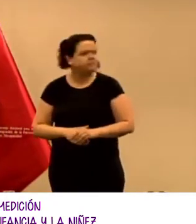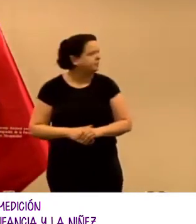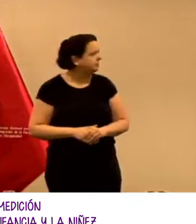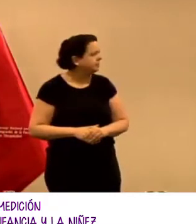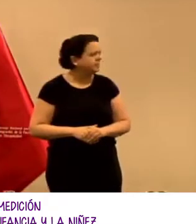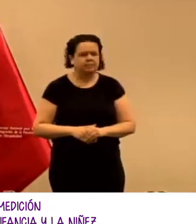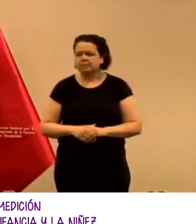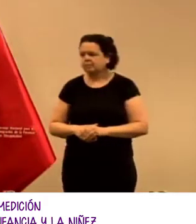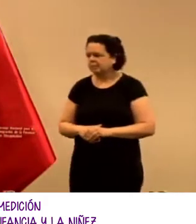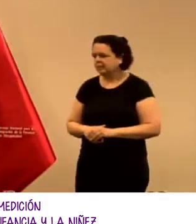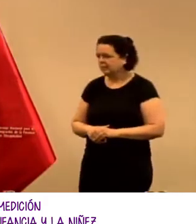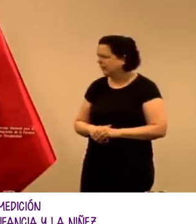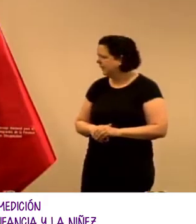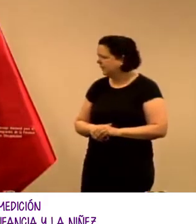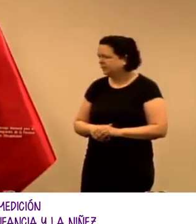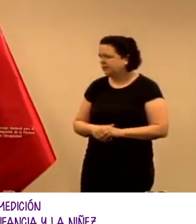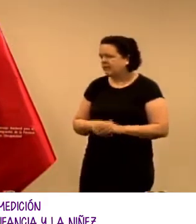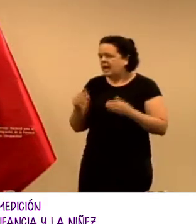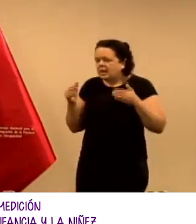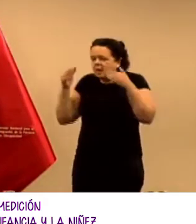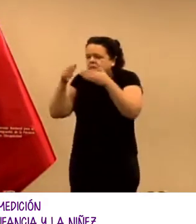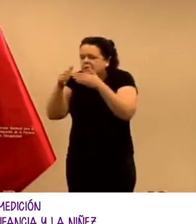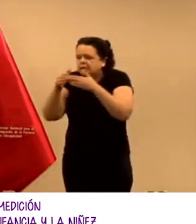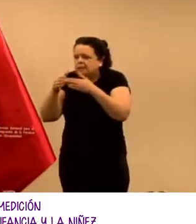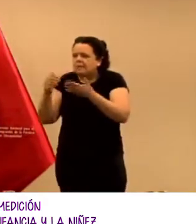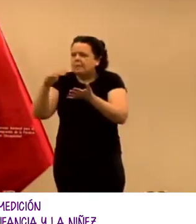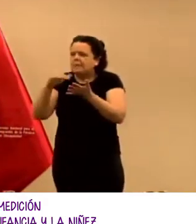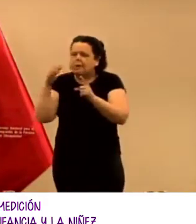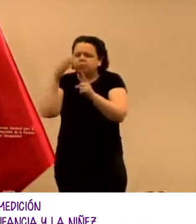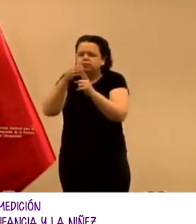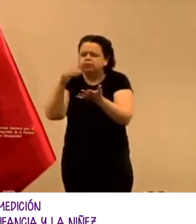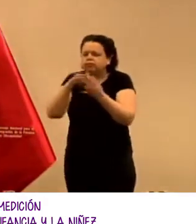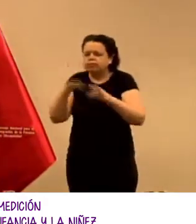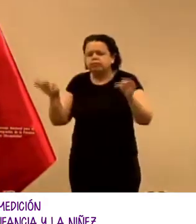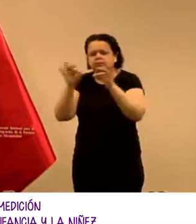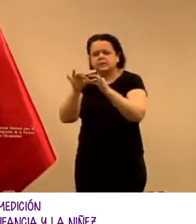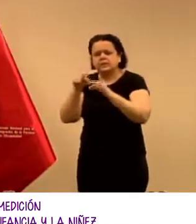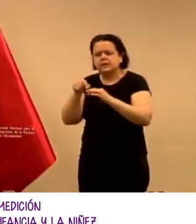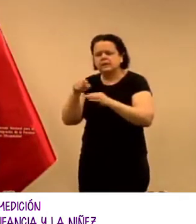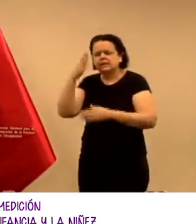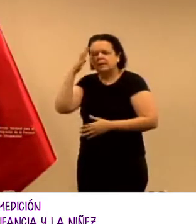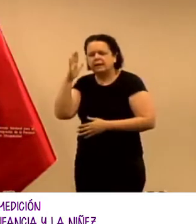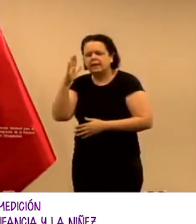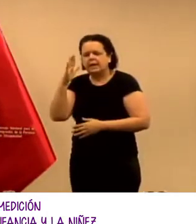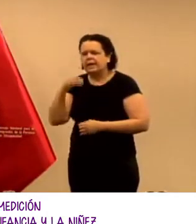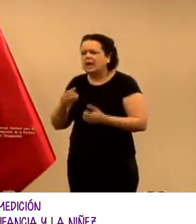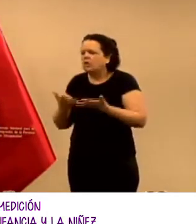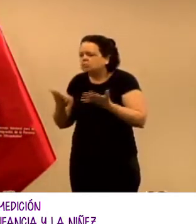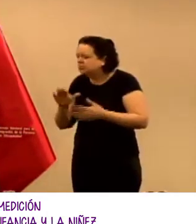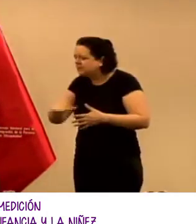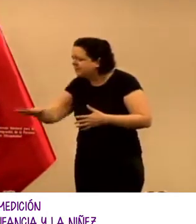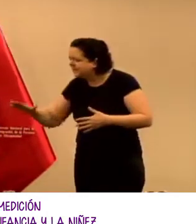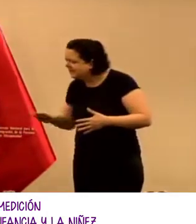Arrancamos entonces. El propósito principal del módulo del Grupo de Washington fue justamente identificar a niños y